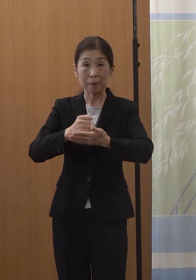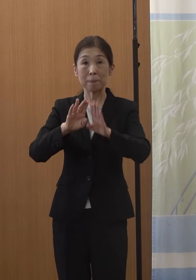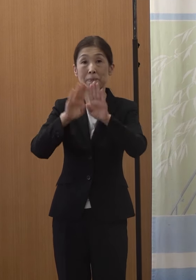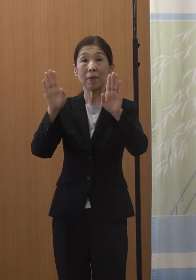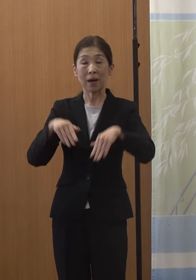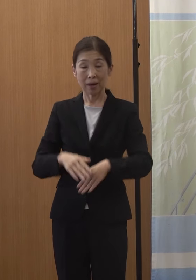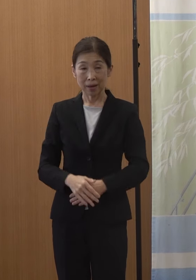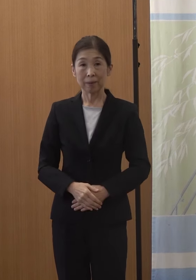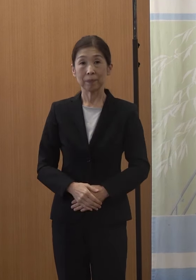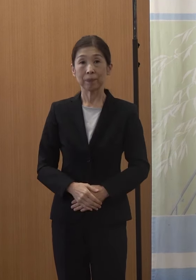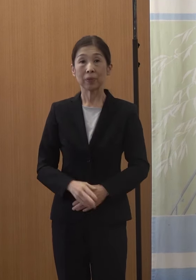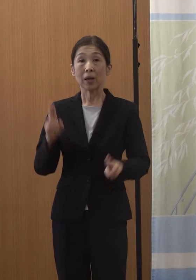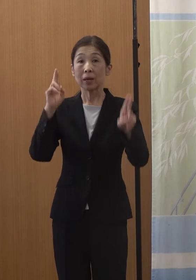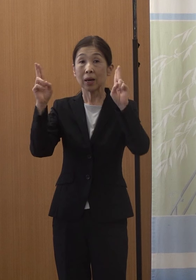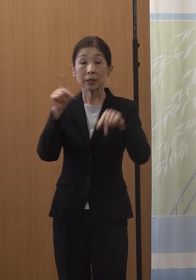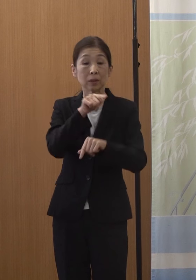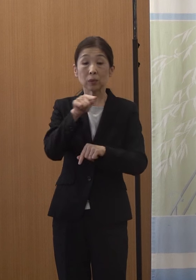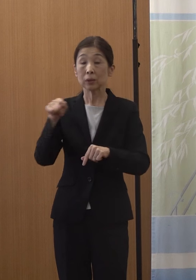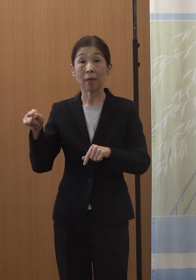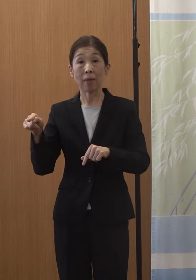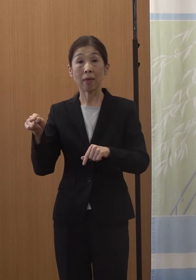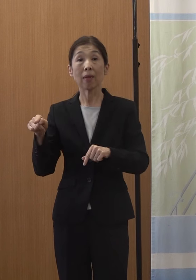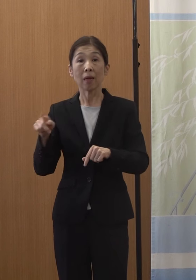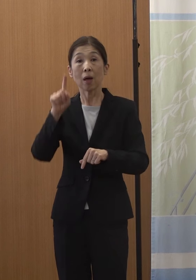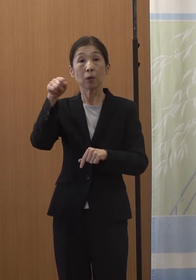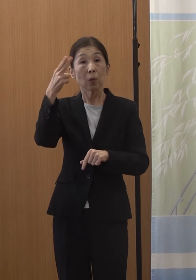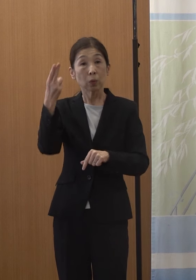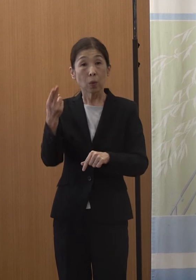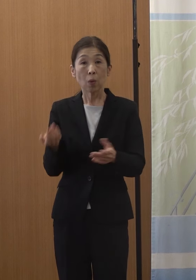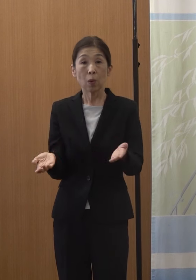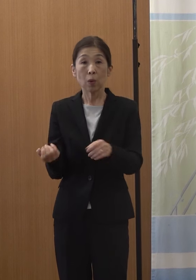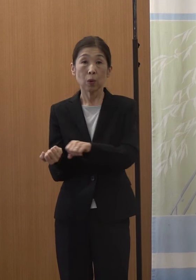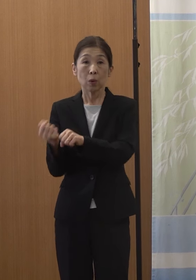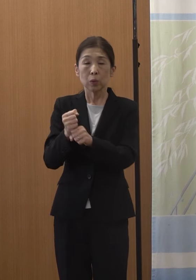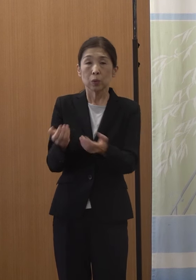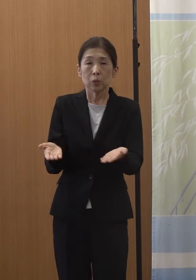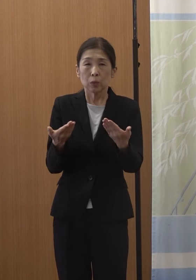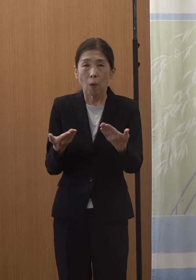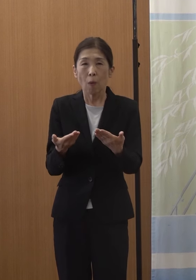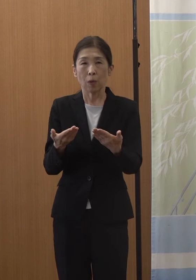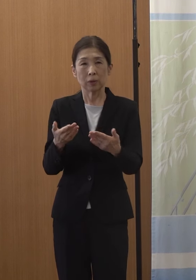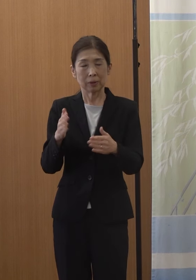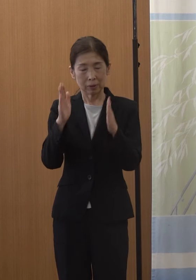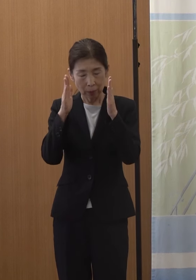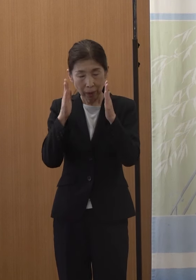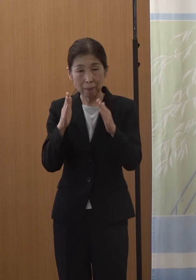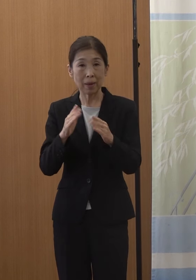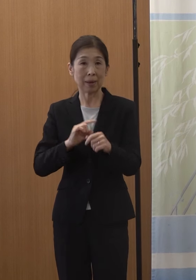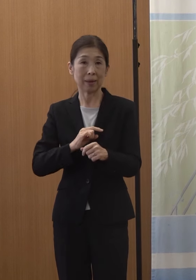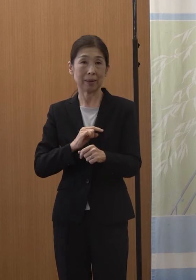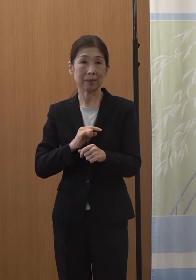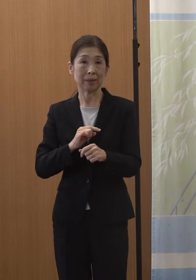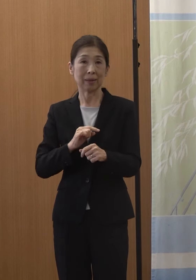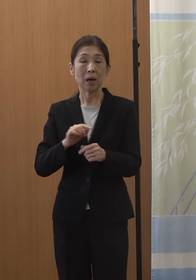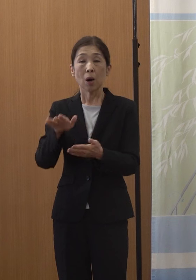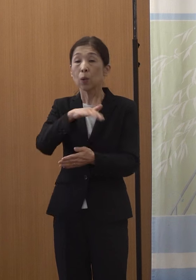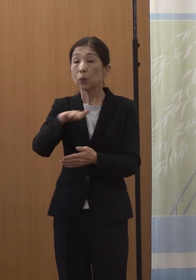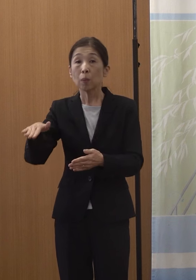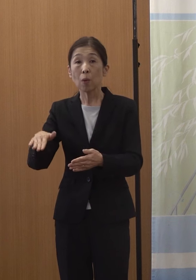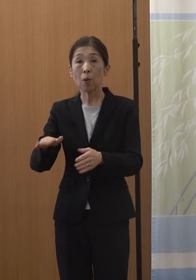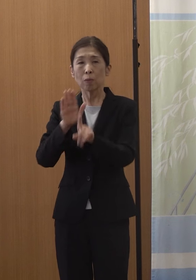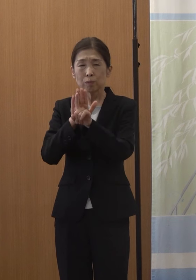ります。各社とも能登分校に思いを寄せて、そして被災した子どもたち